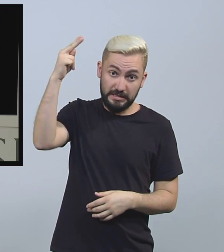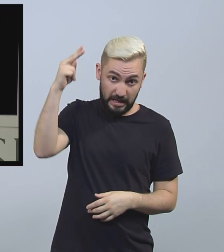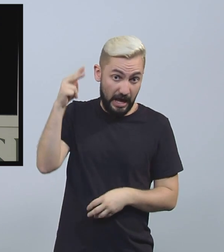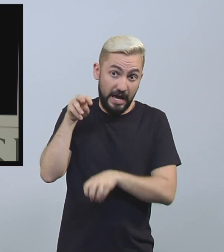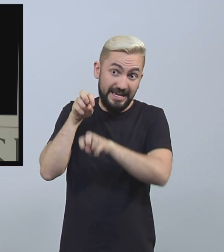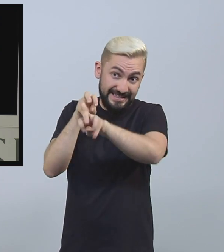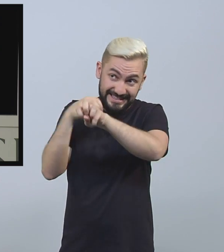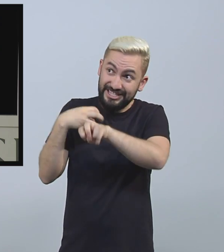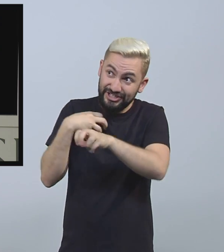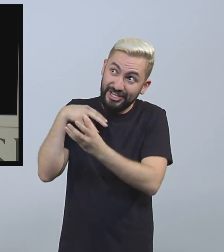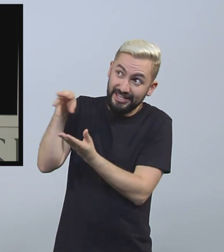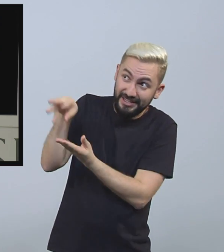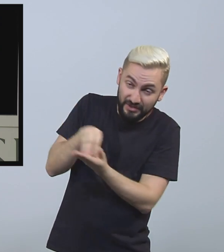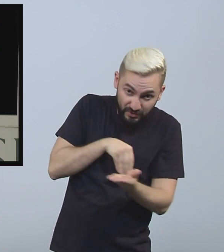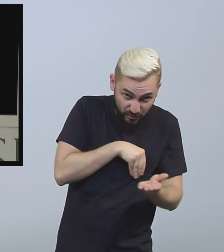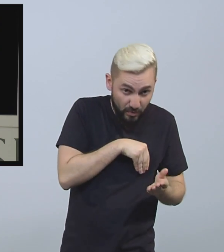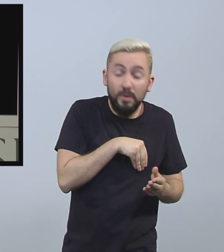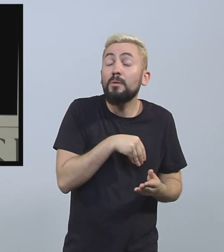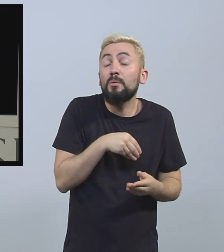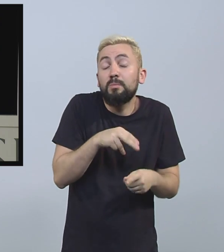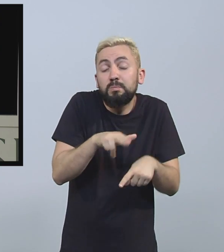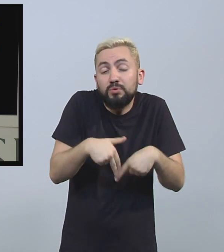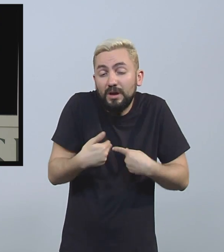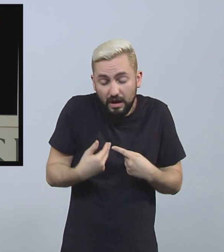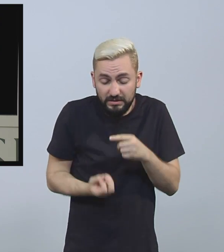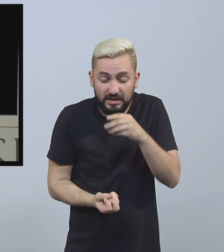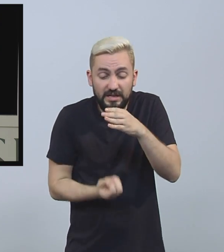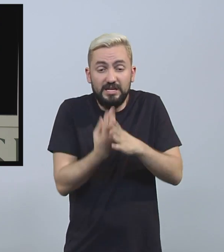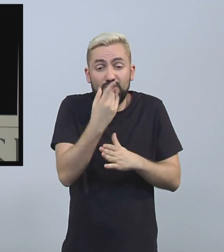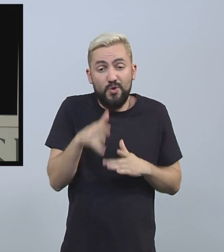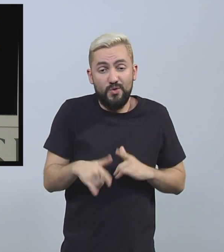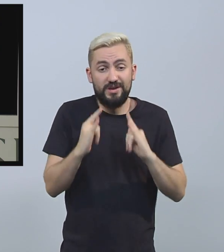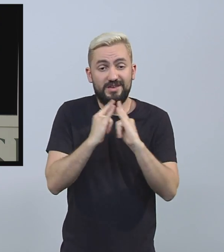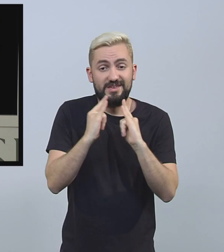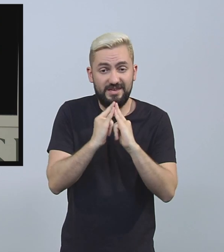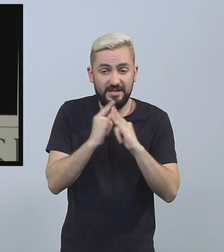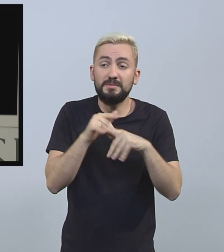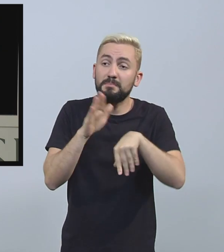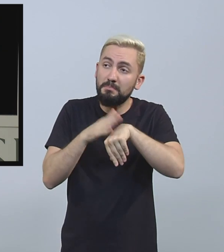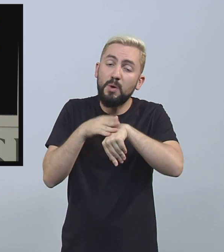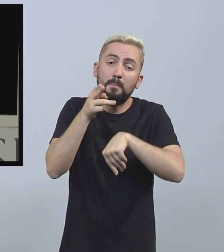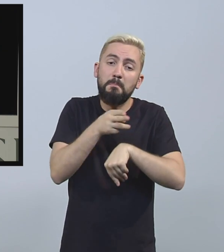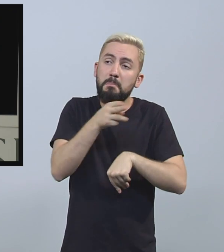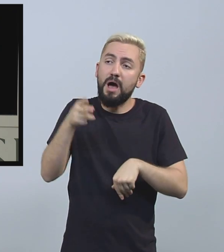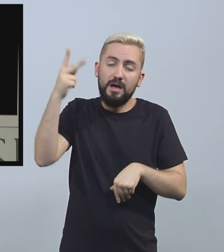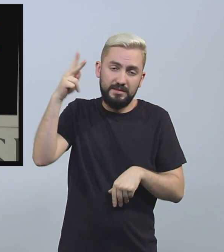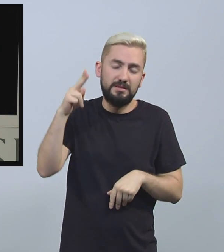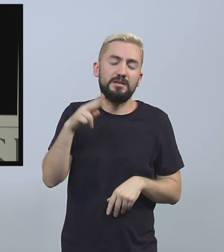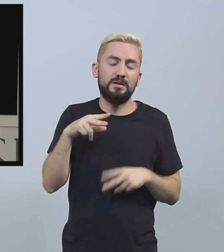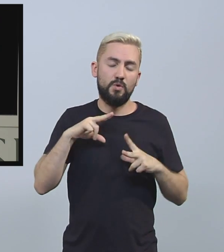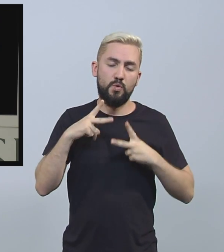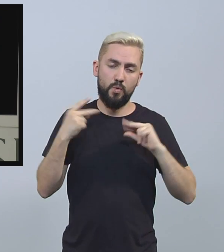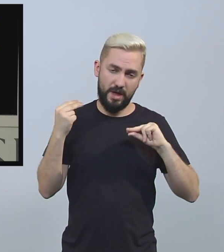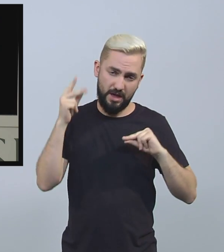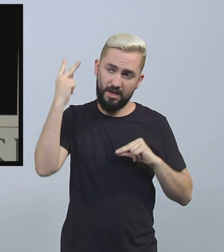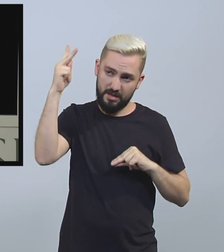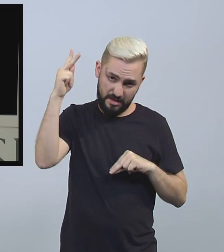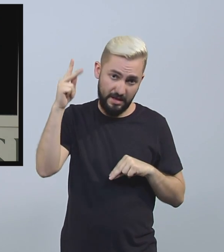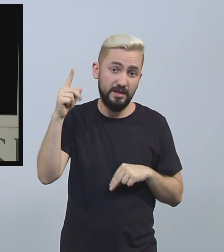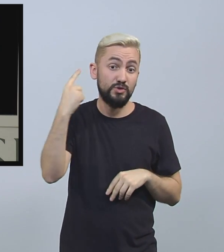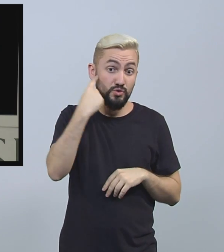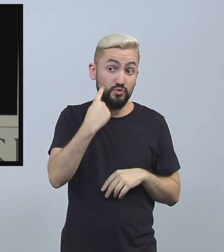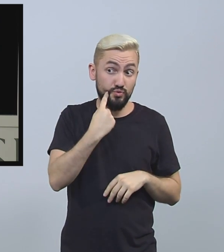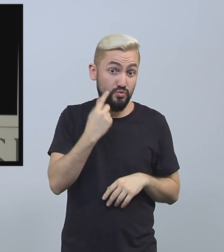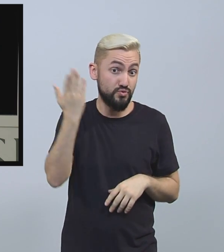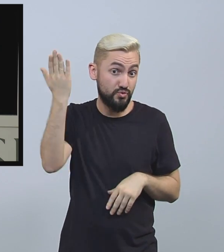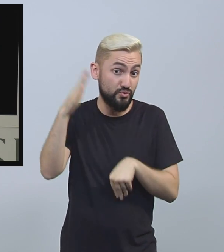que o INES foi cofundado pelo padre Rouet, né, o padre surdo